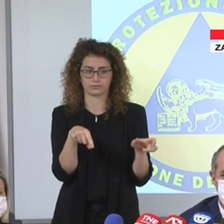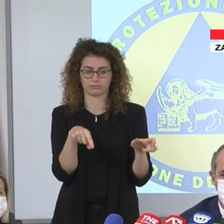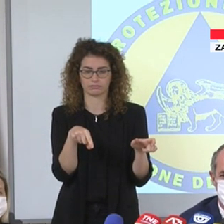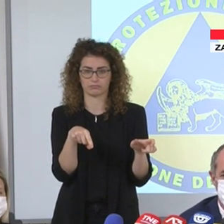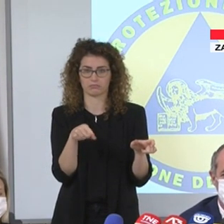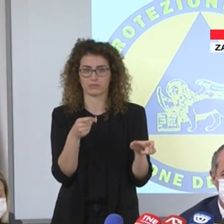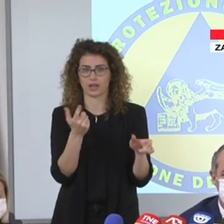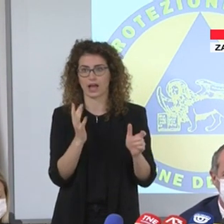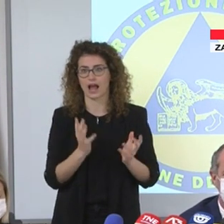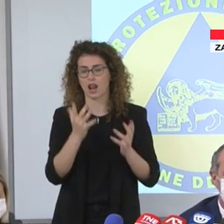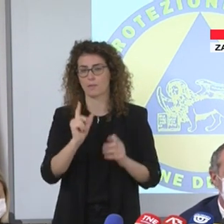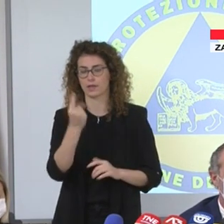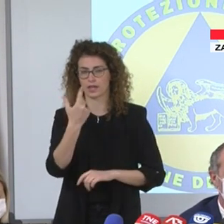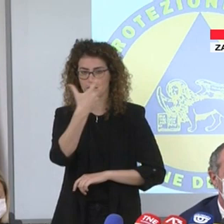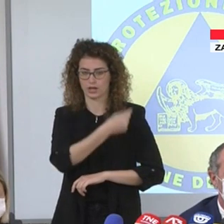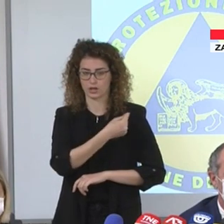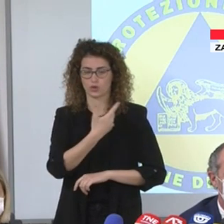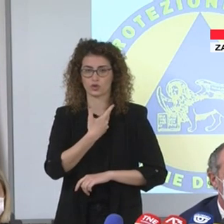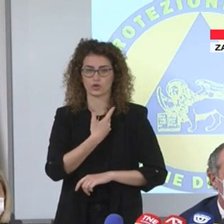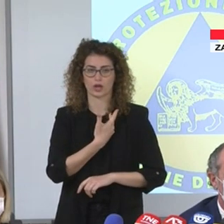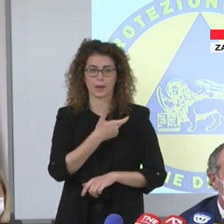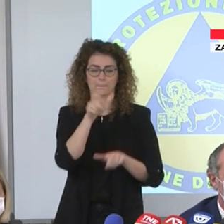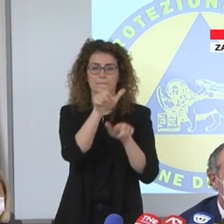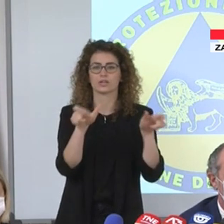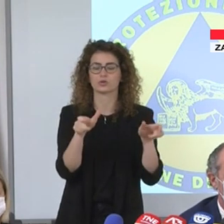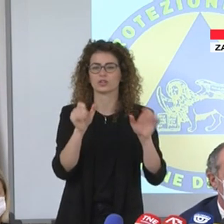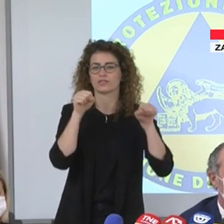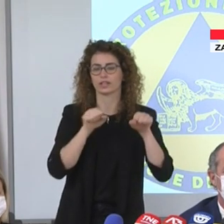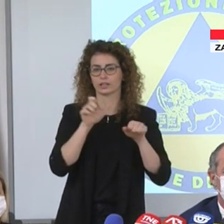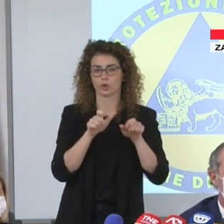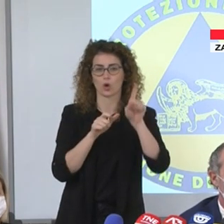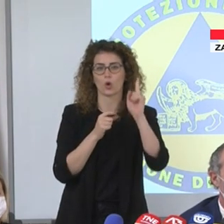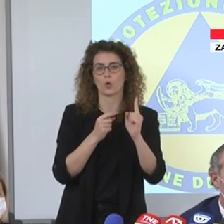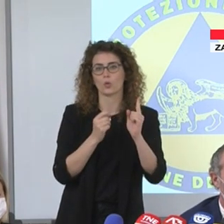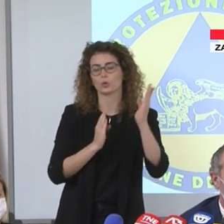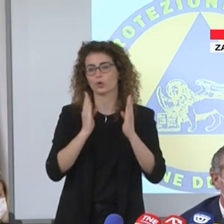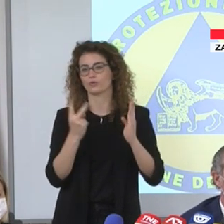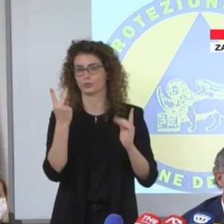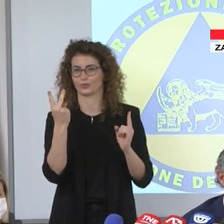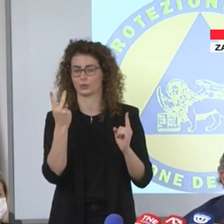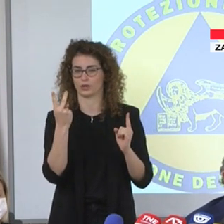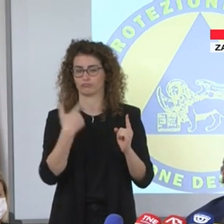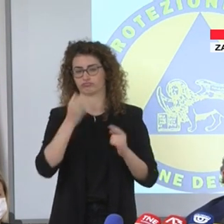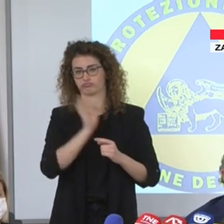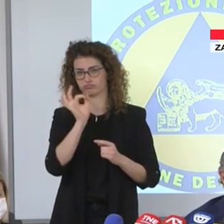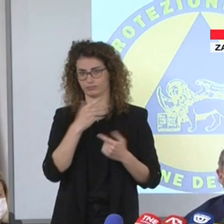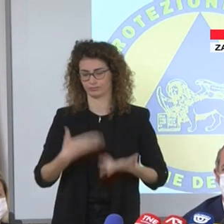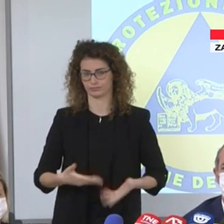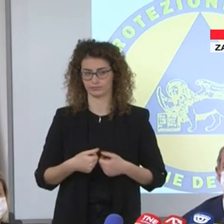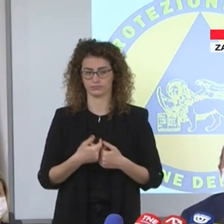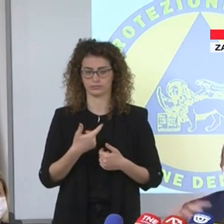con almeno una dose un Veneto su due. Cioè, rapportato statisticamente, abbiamo erogato dosi